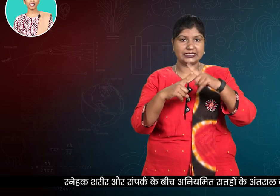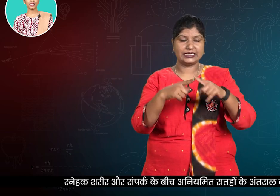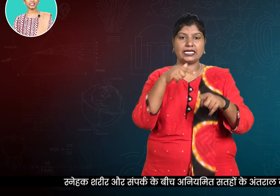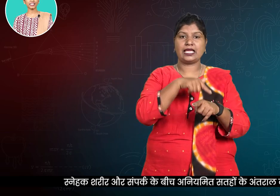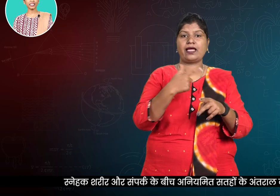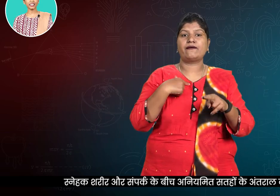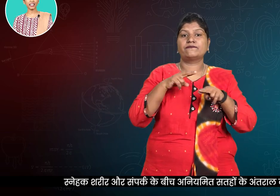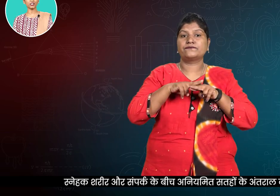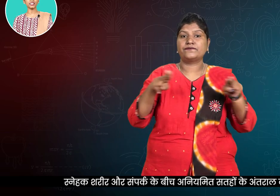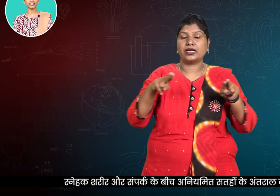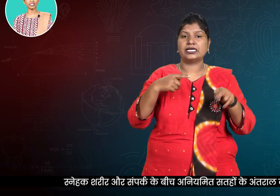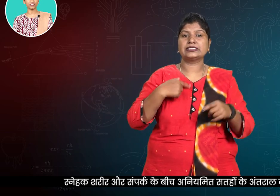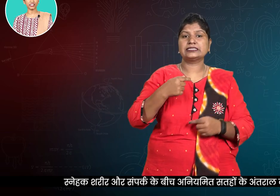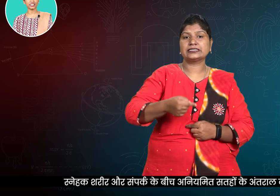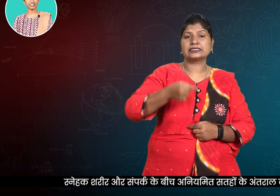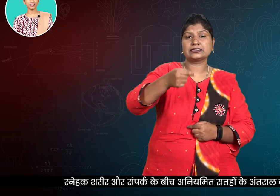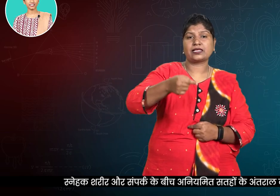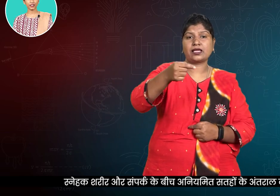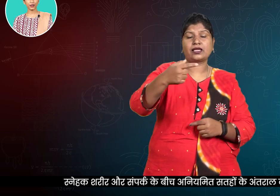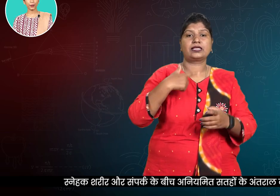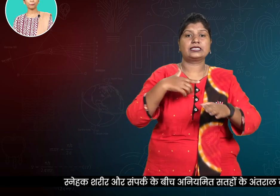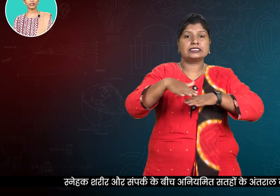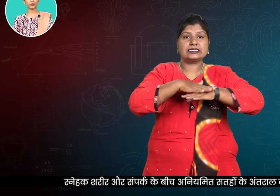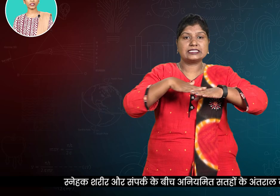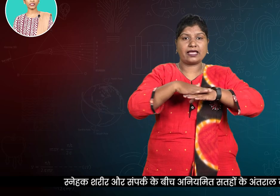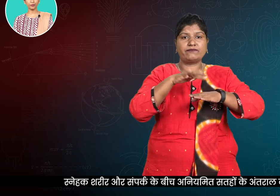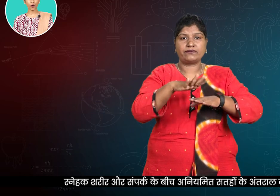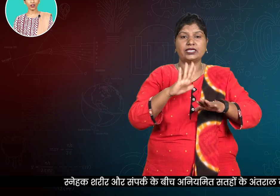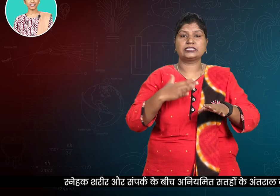अन्यमित सतों के आंतराल को भरते है